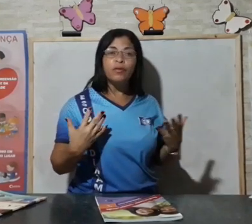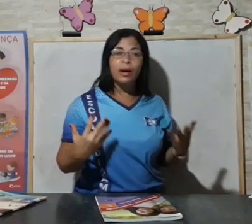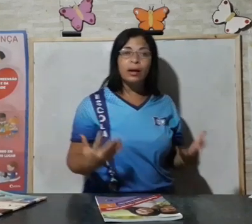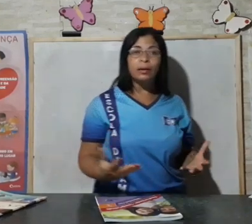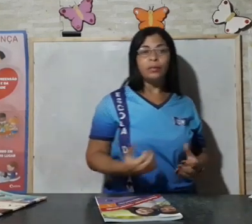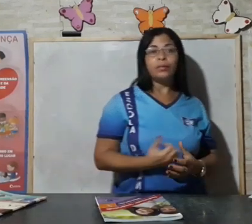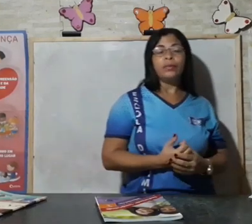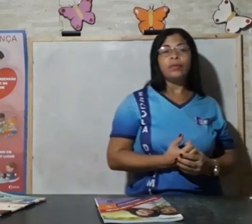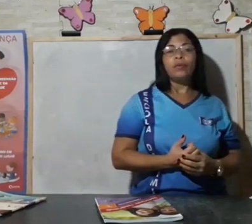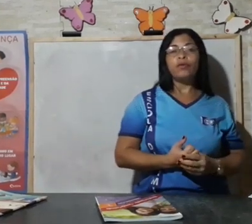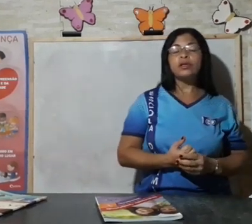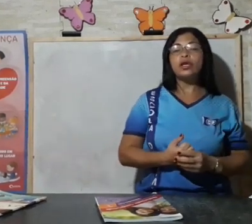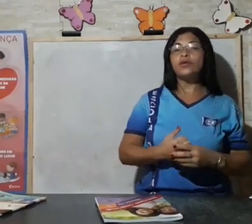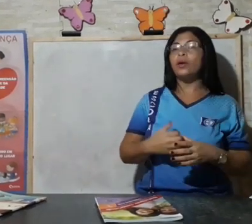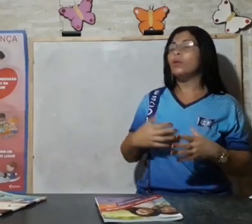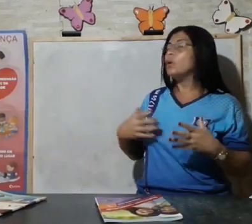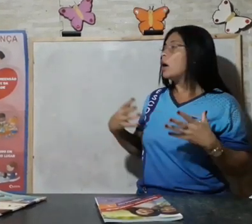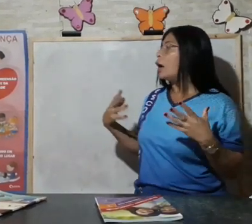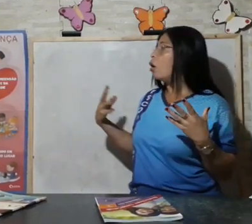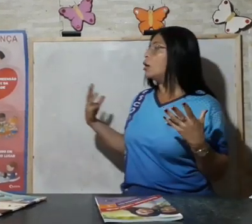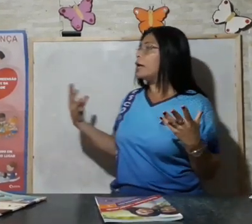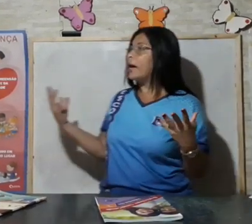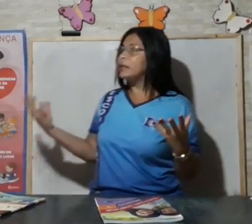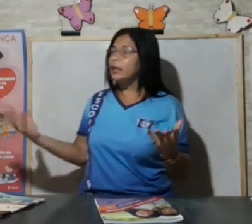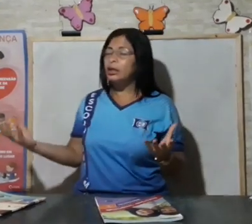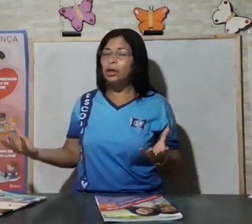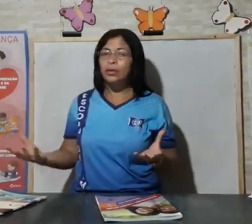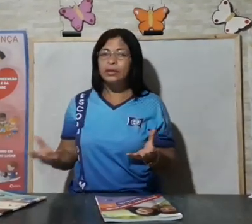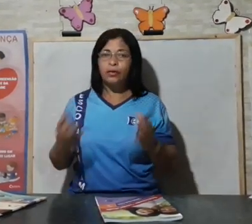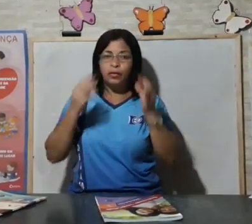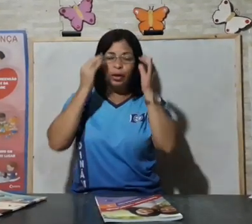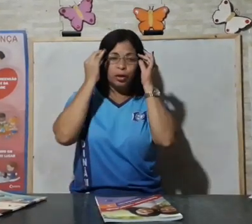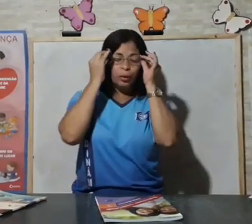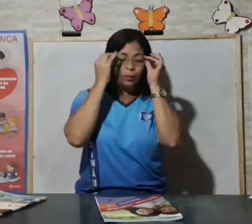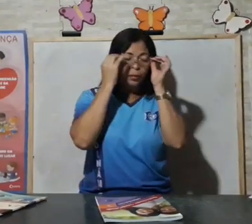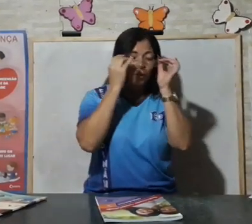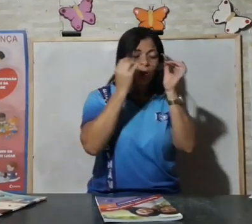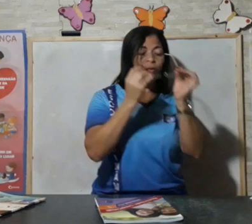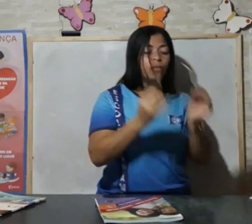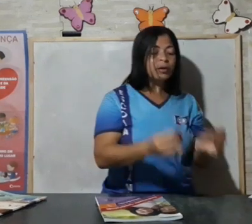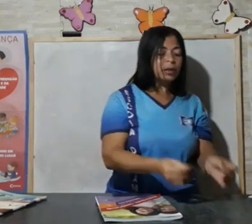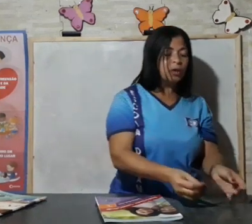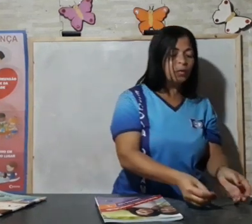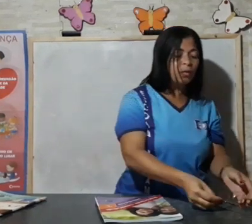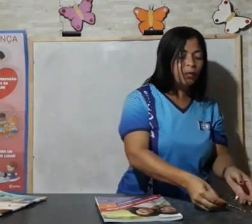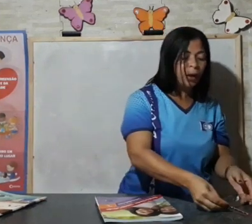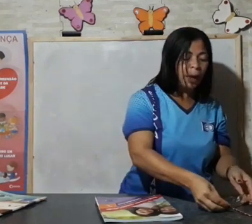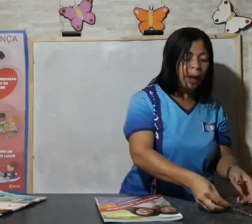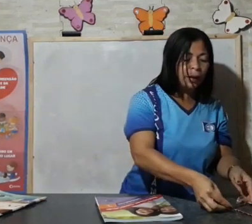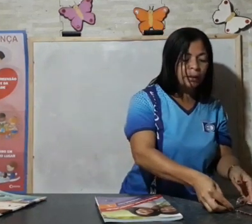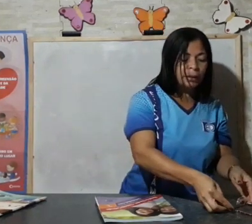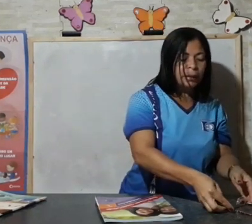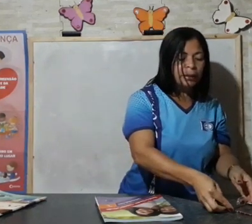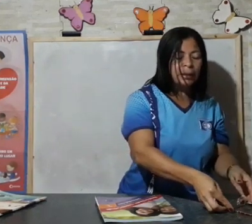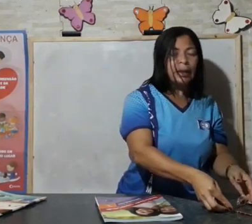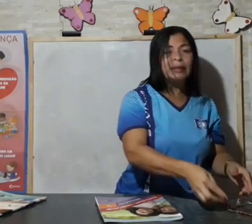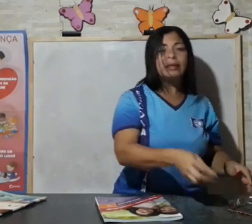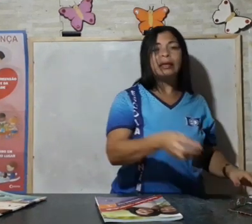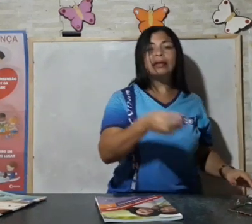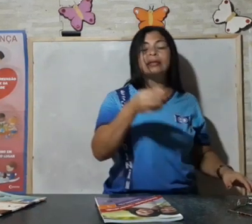observar, vocês vão olhar direitinho esse vídeo, vocês vão ver lá que as crianças